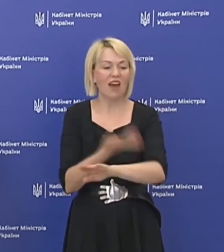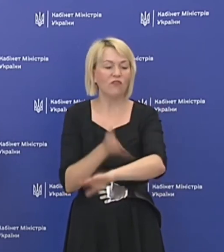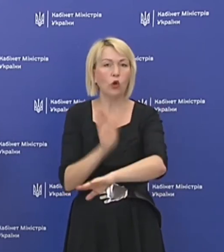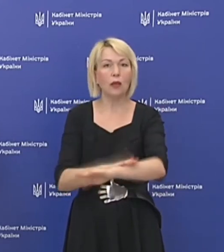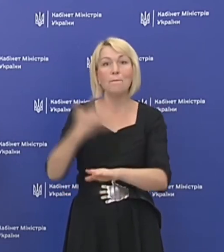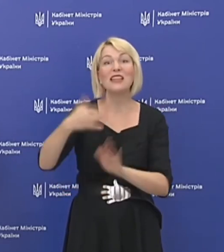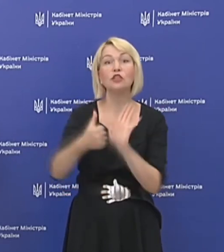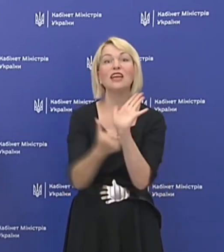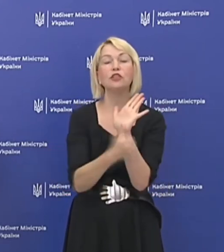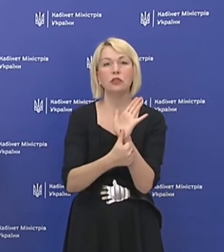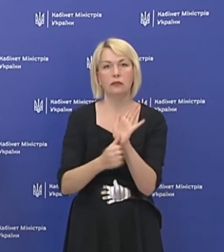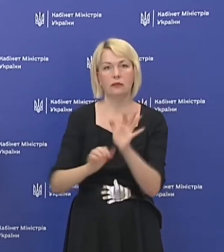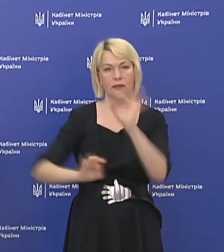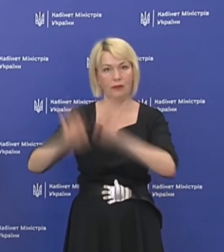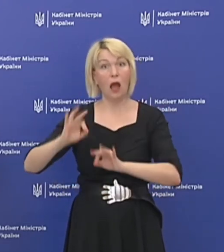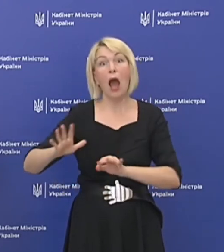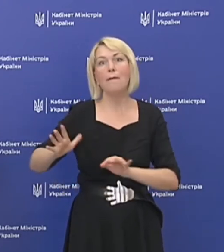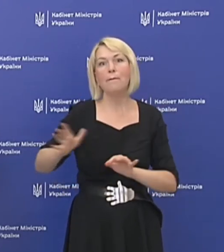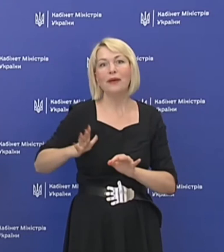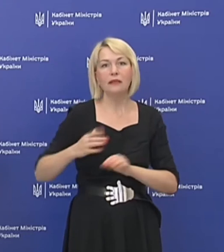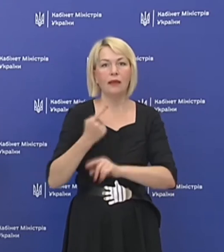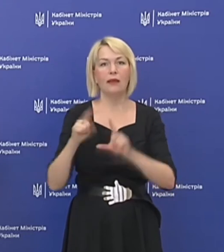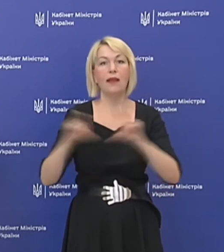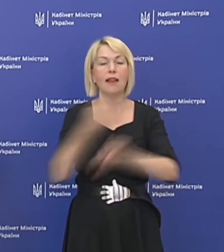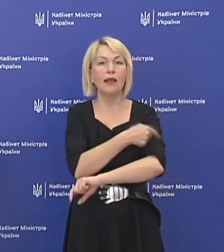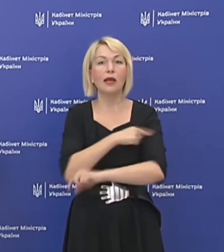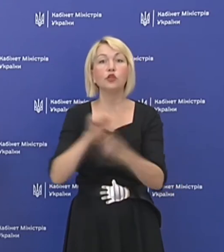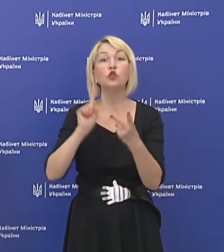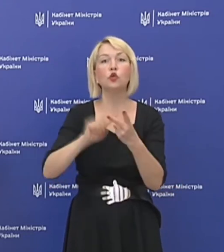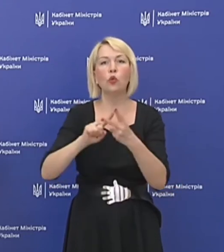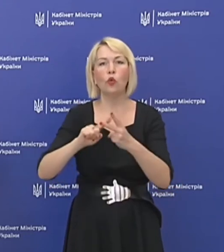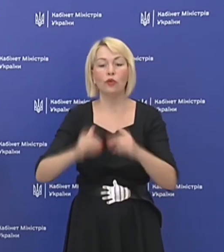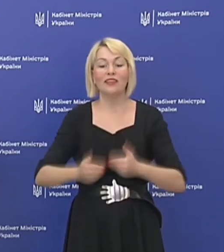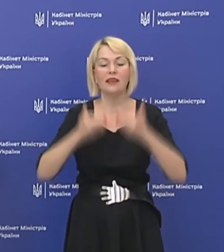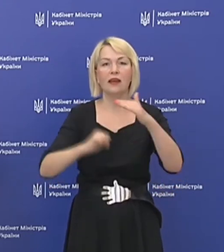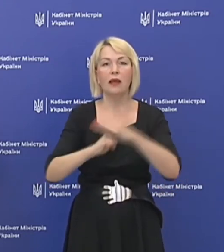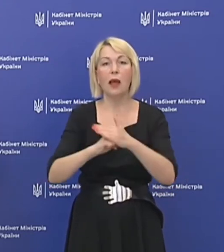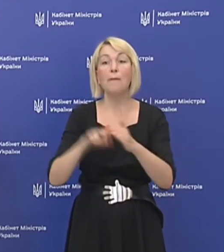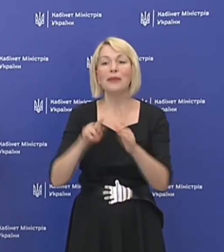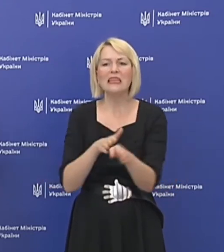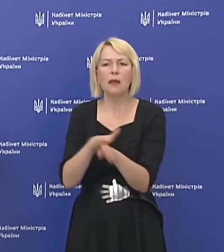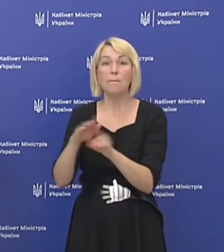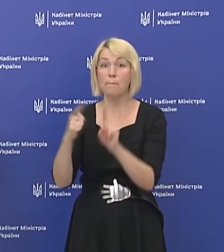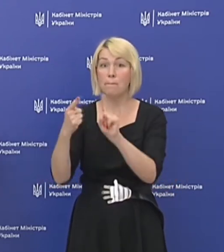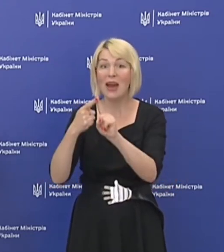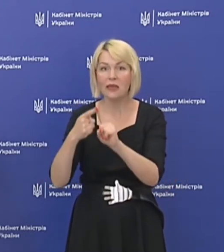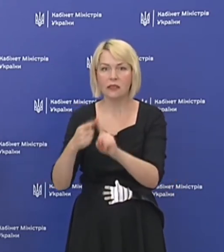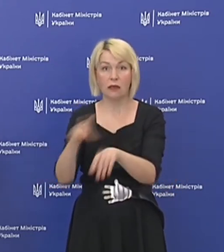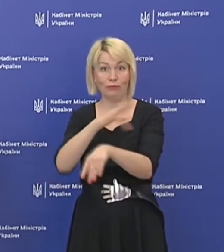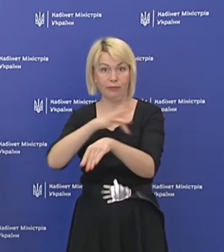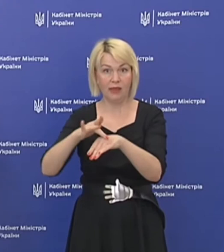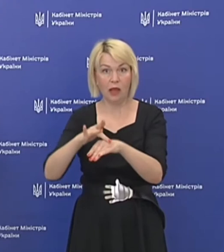області 56%. І були лікарні другої хвилі. Це лікарні, які при заповненні лікарень першої хвилі